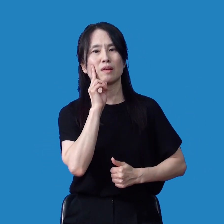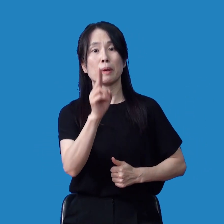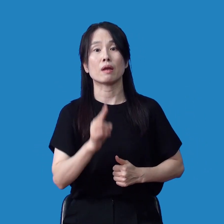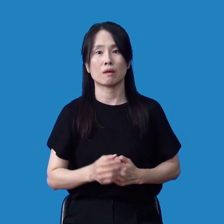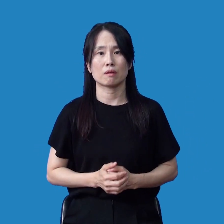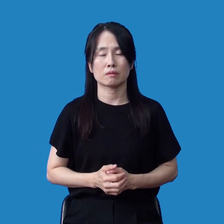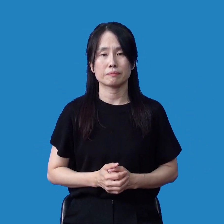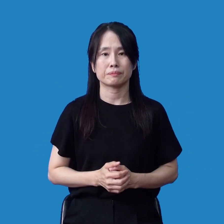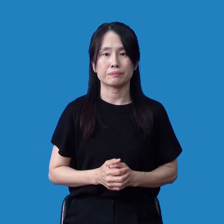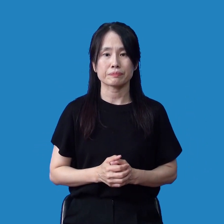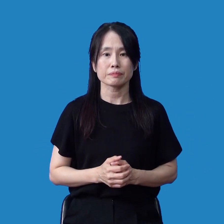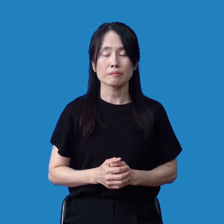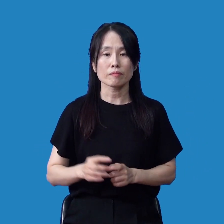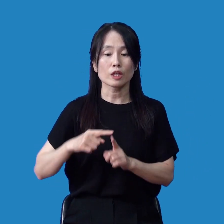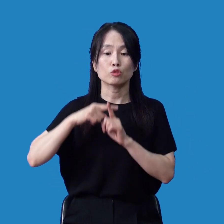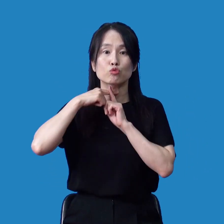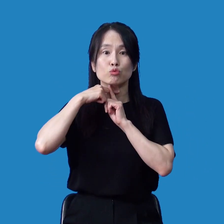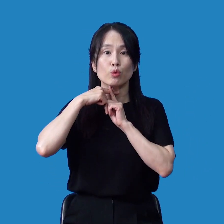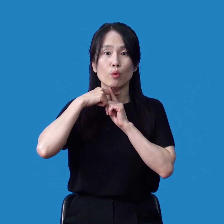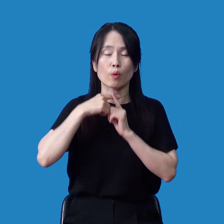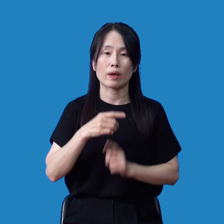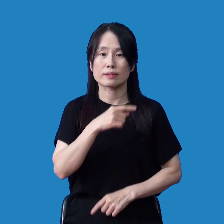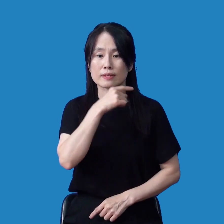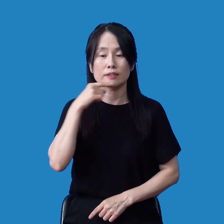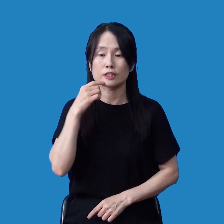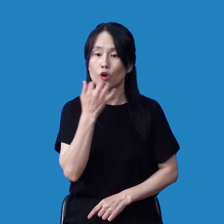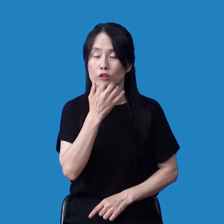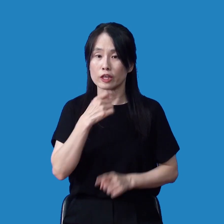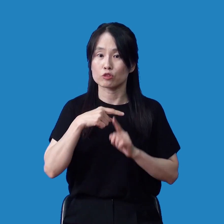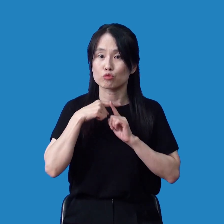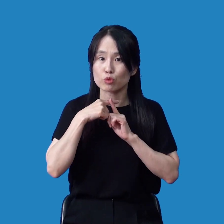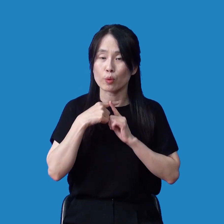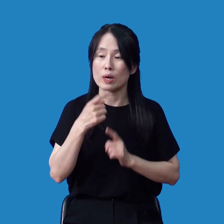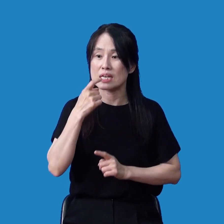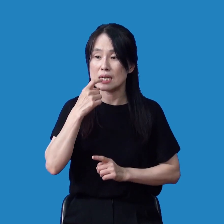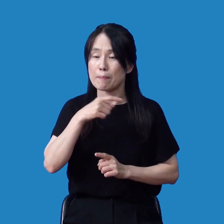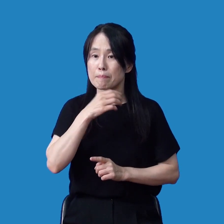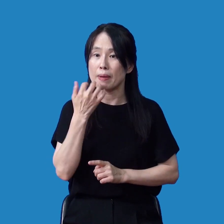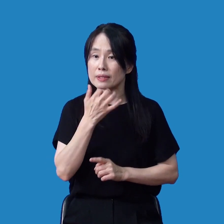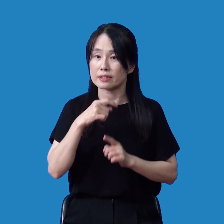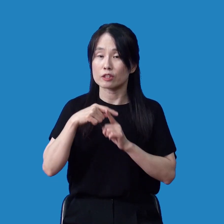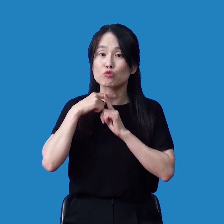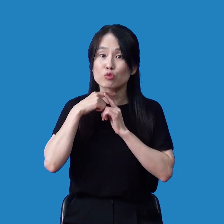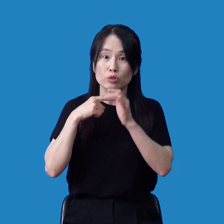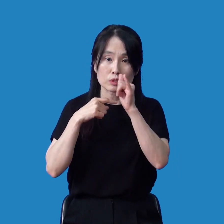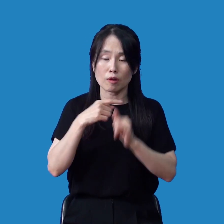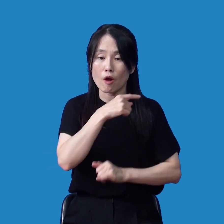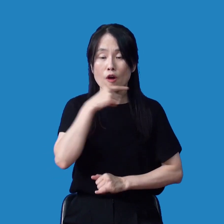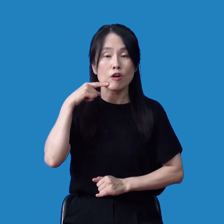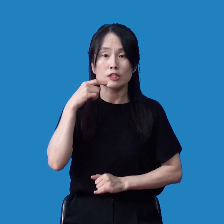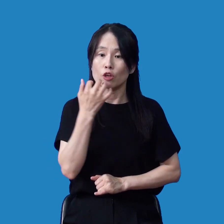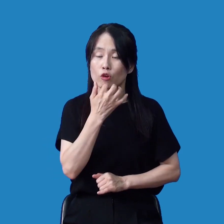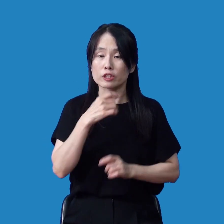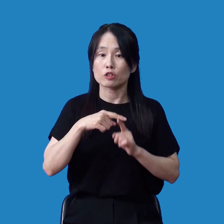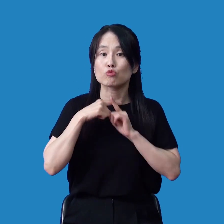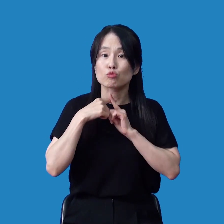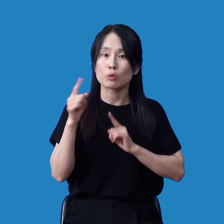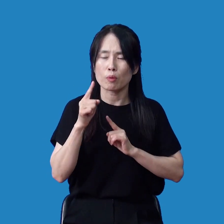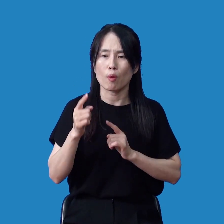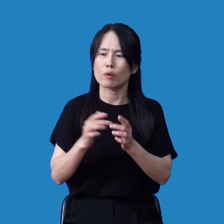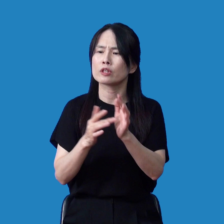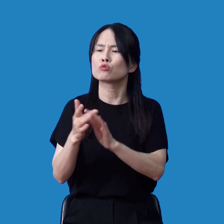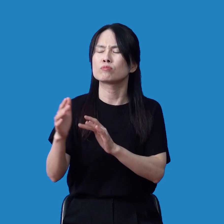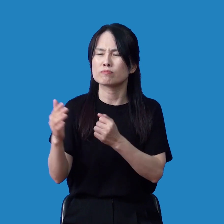순교에는 적색 순교도 있고 백색 순교도 있습니다. 적색 순교는 예수님 때문에 피 흘리고 생명을 바치는